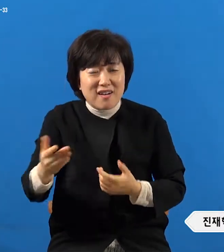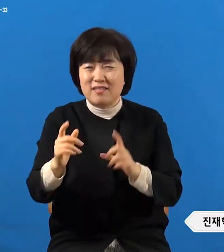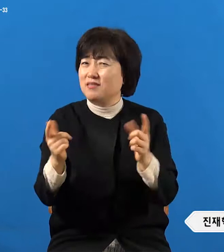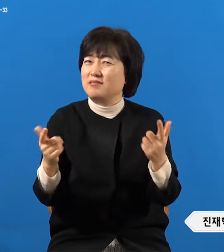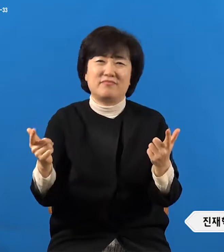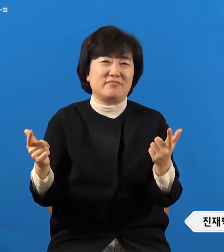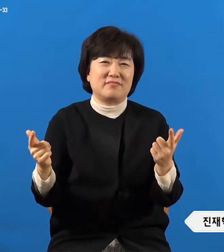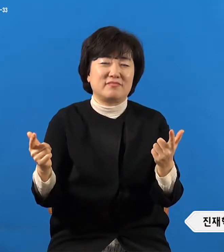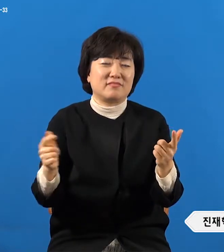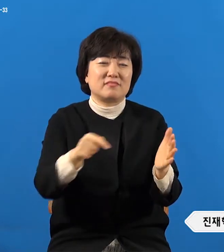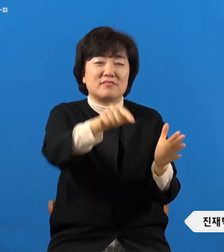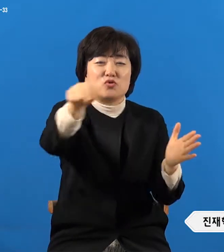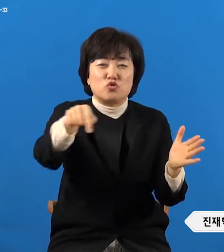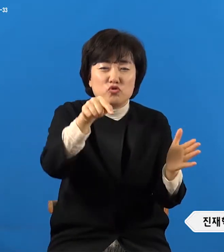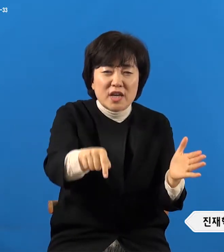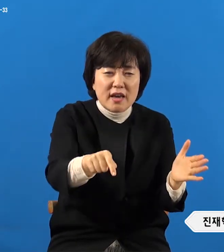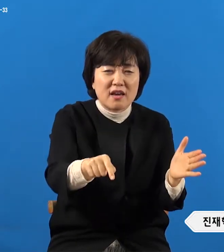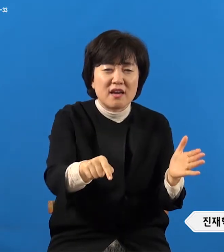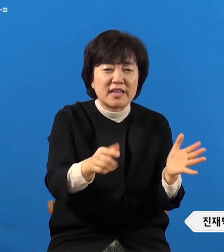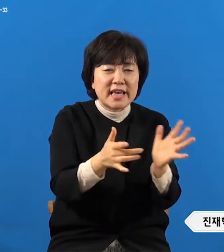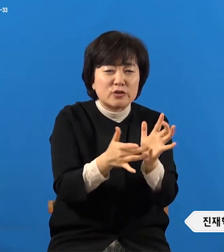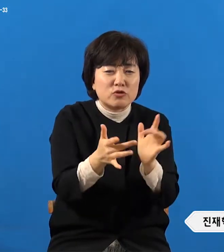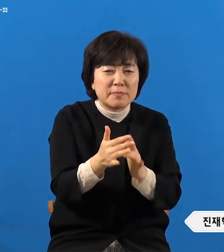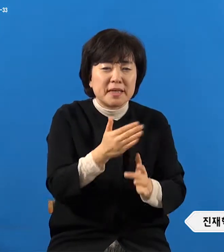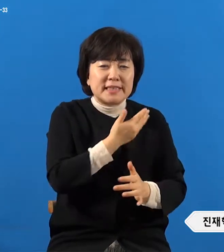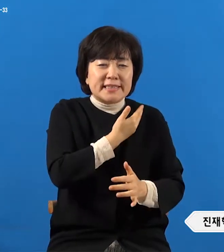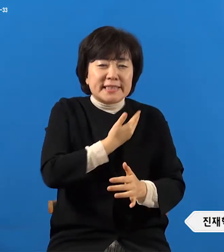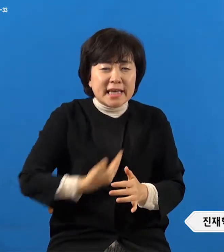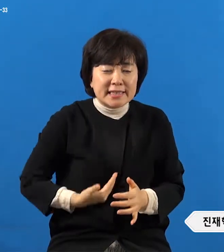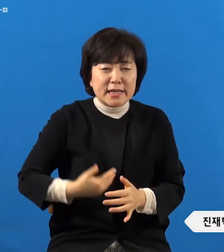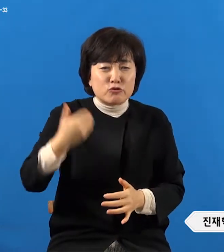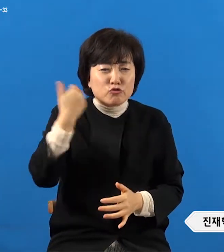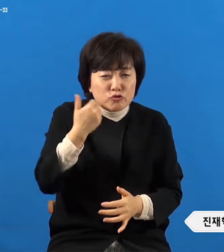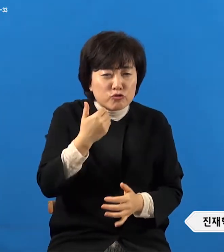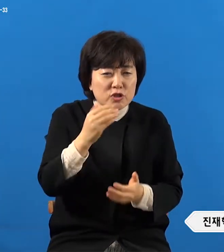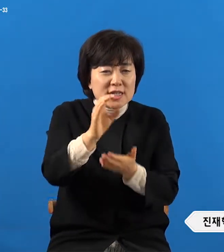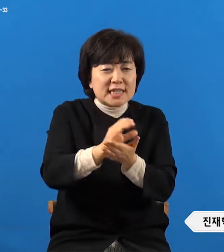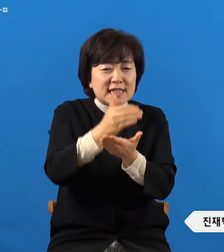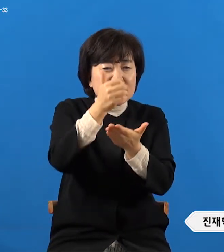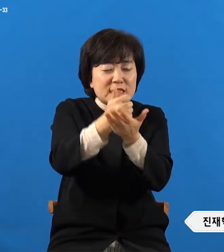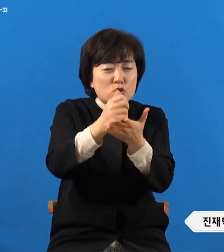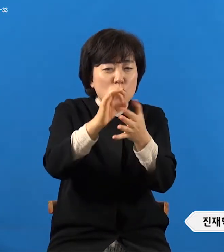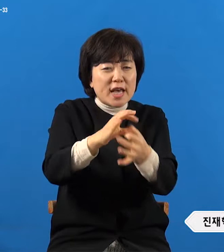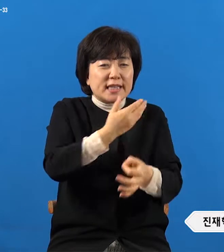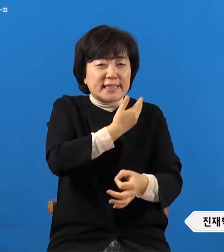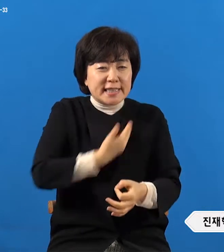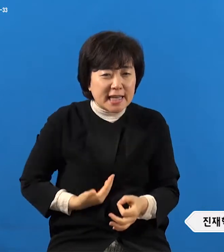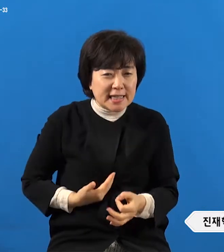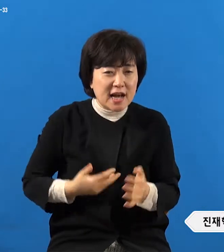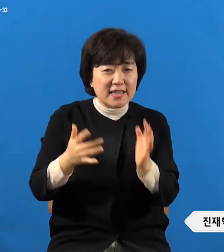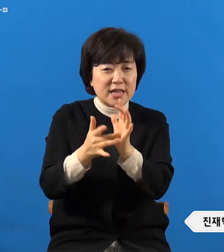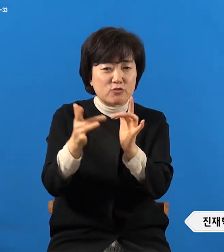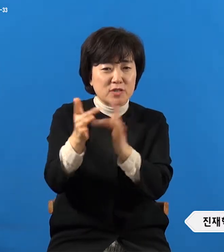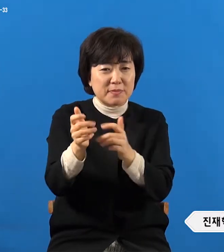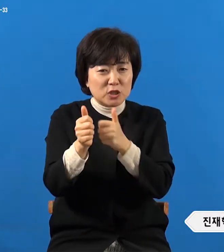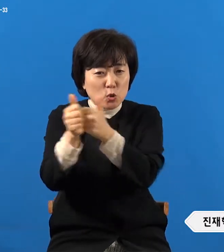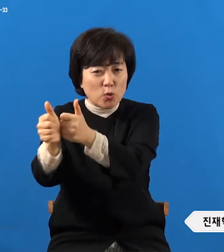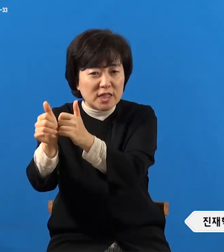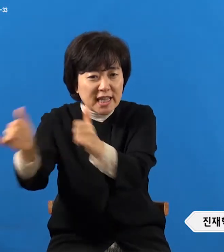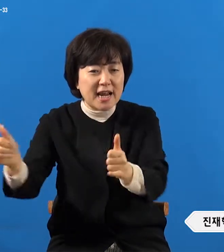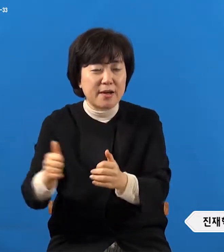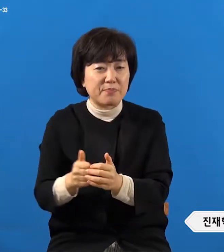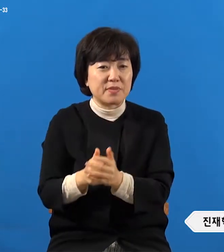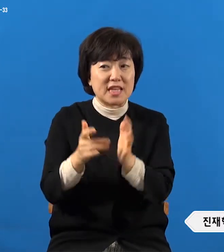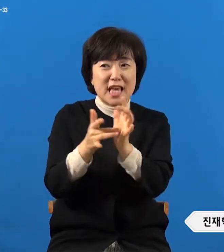가운데 과연 얼마나 그리스도의 제자가 있는가, 주님을 쫓는 자들이 있는가. 무리가